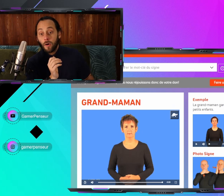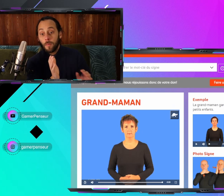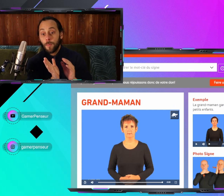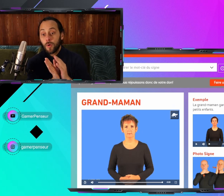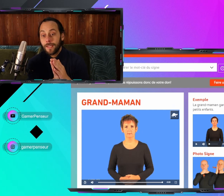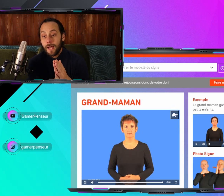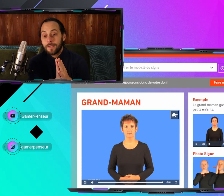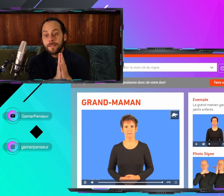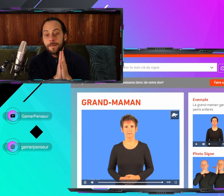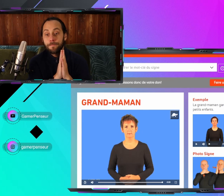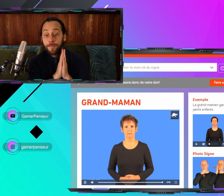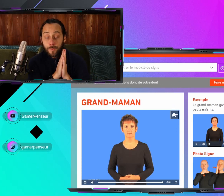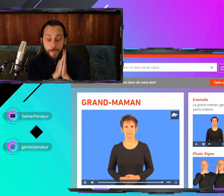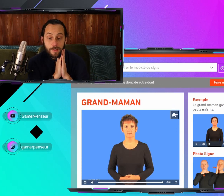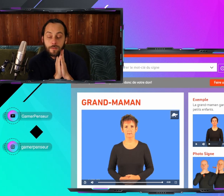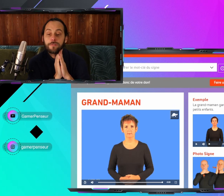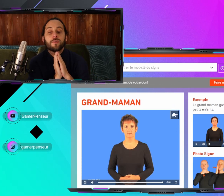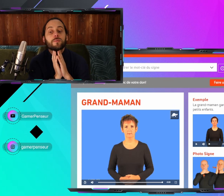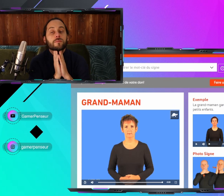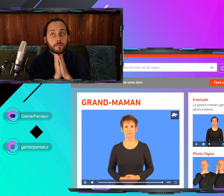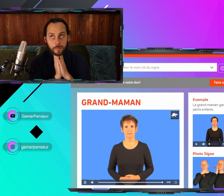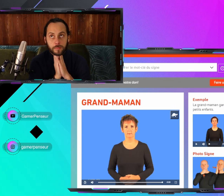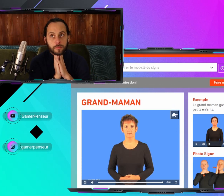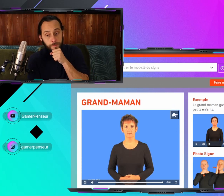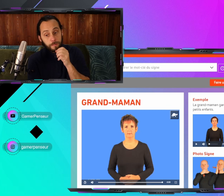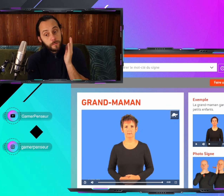La grand-maman garde ses petits-enfants.